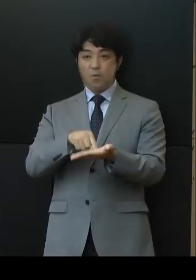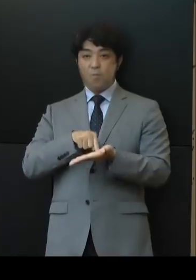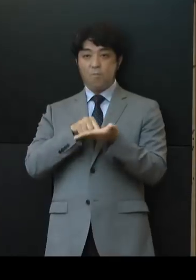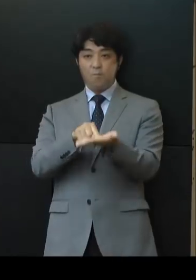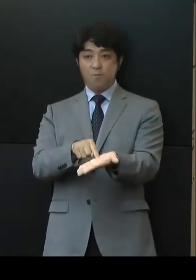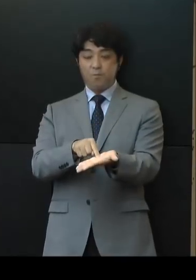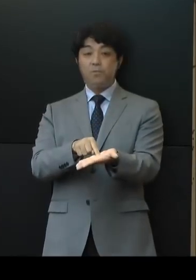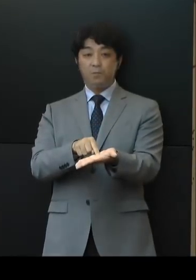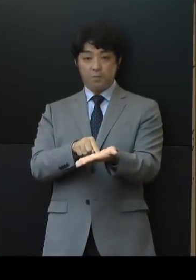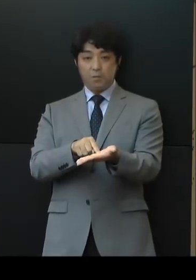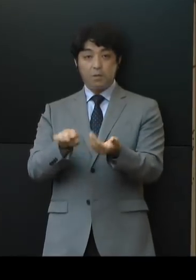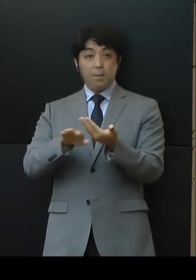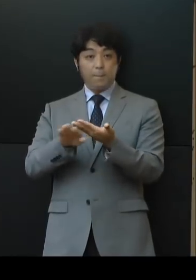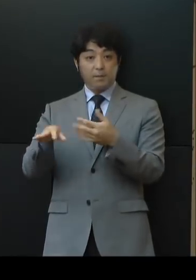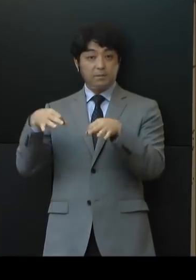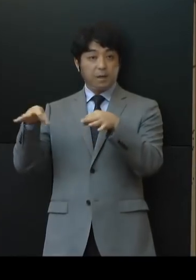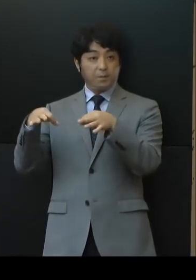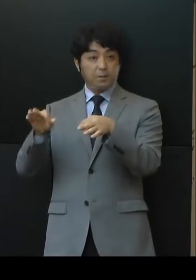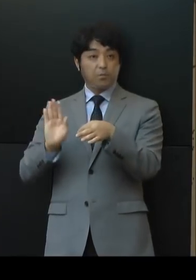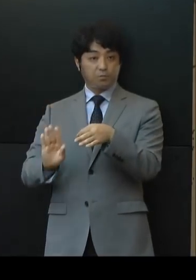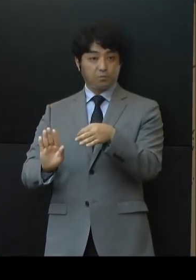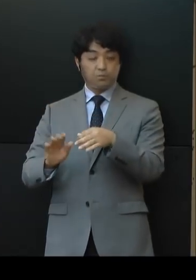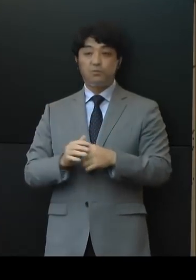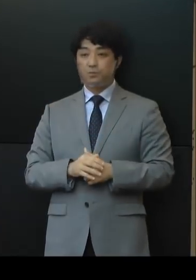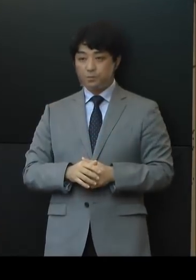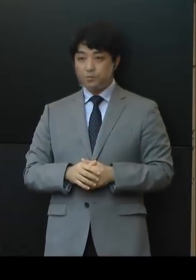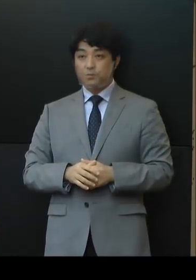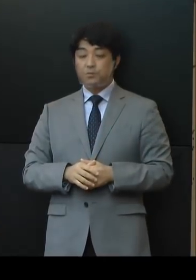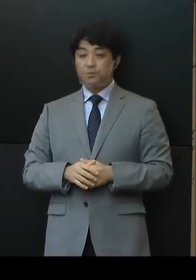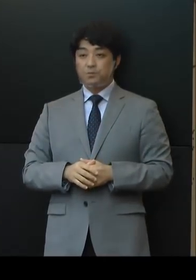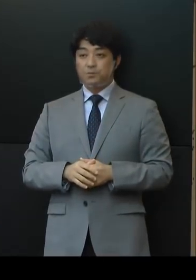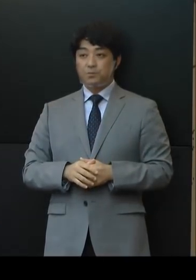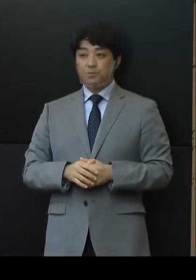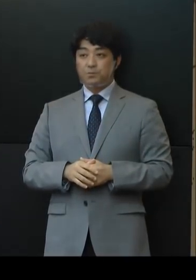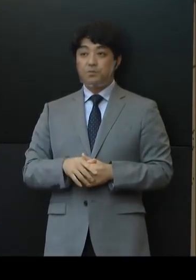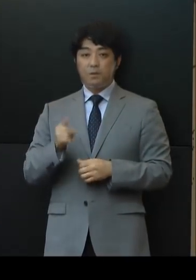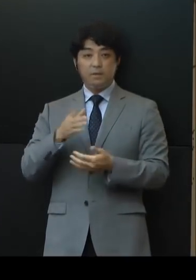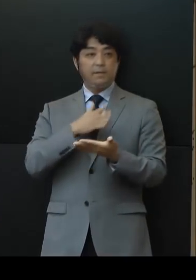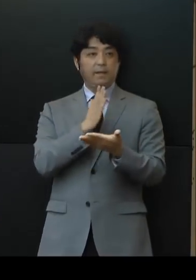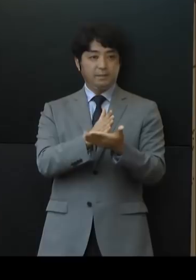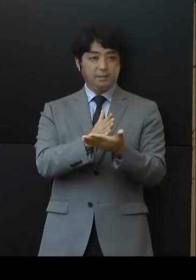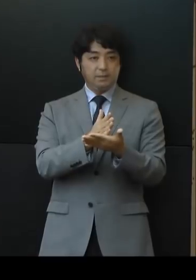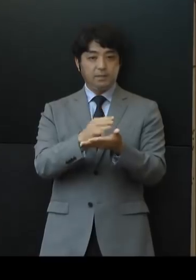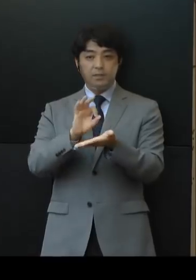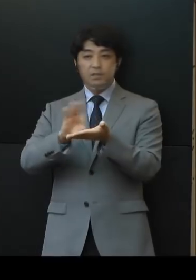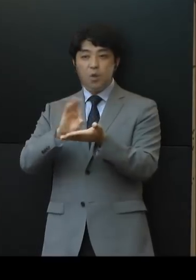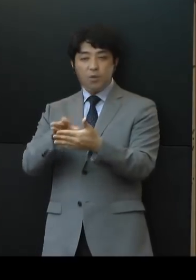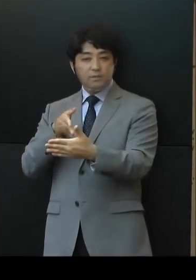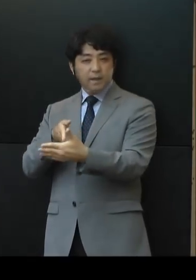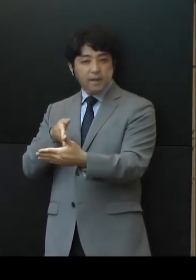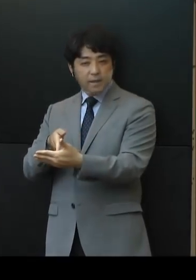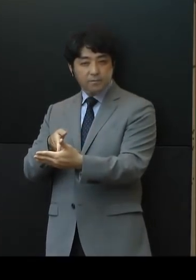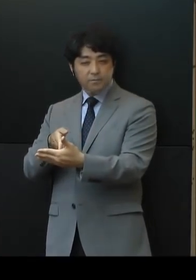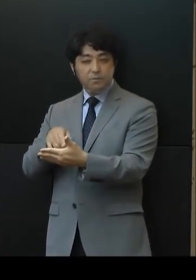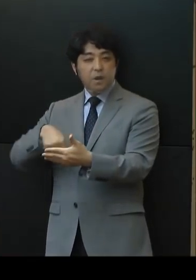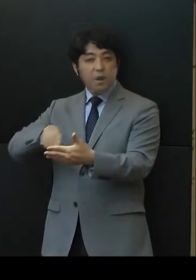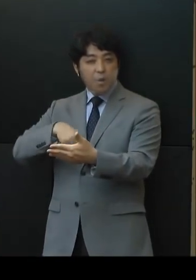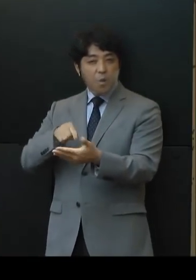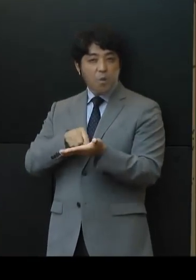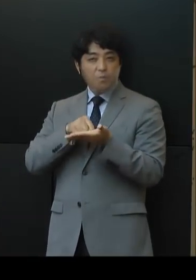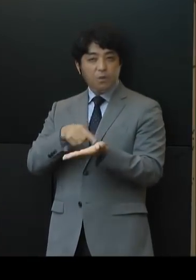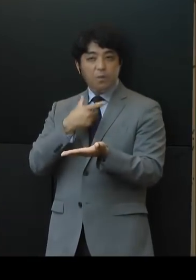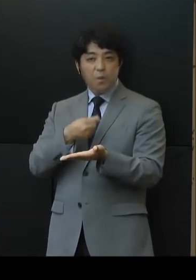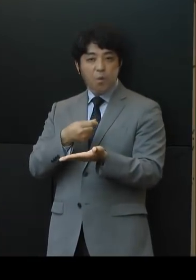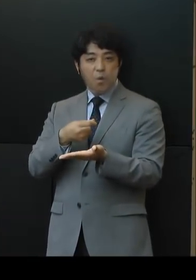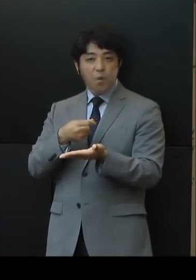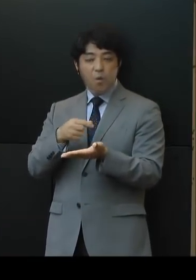これが別紙1にございます。いわゆる停止や使用制限を要請するという内容のもの